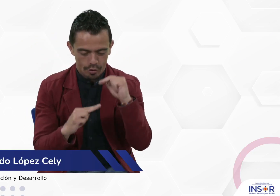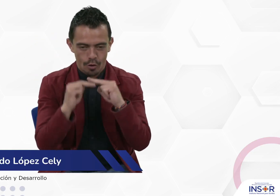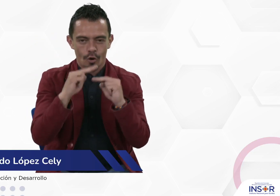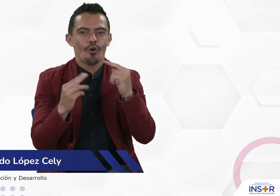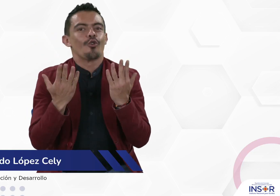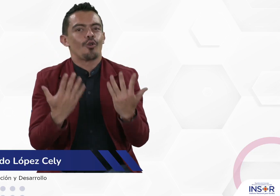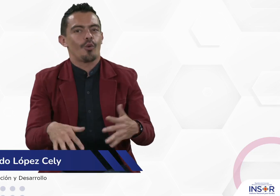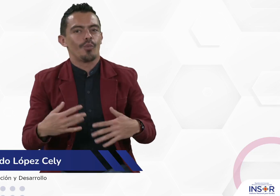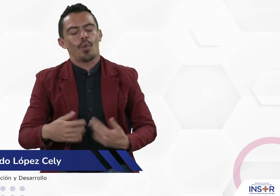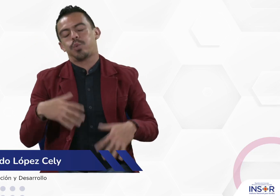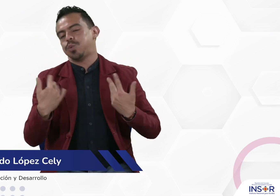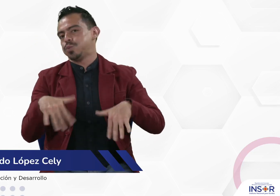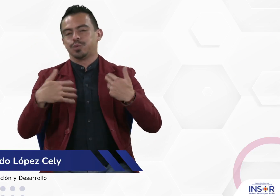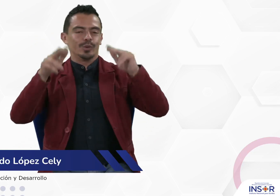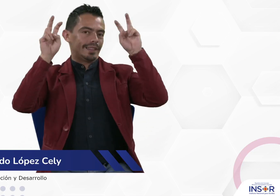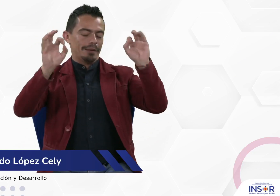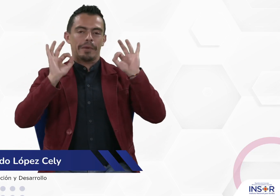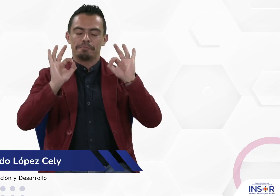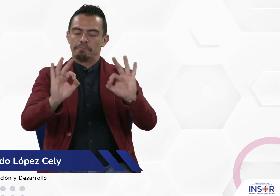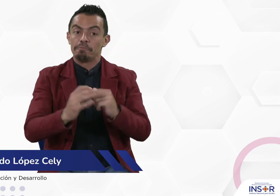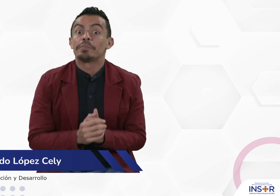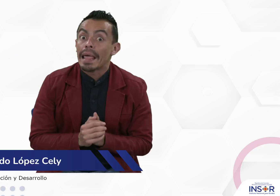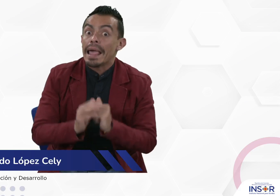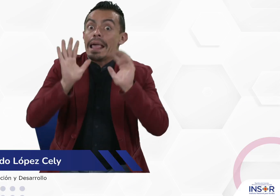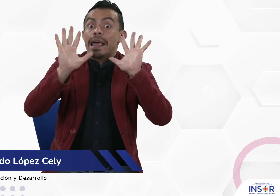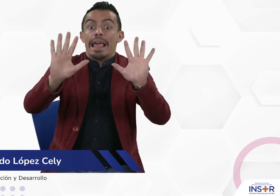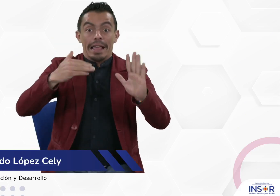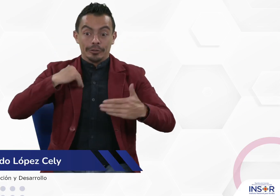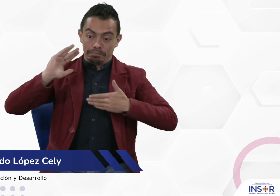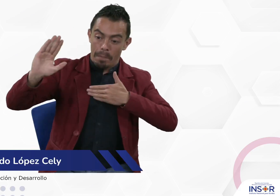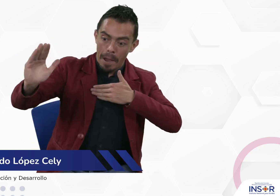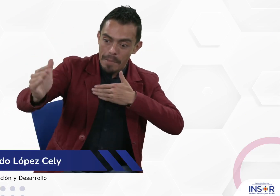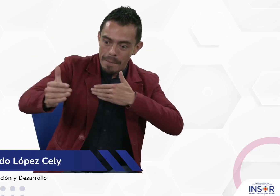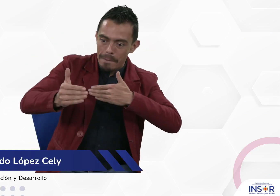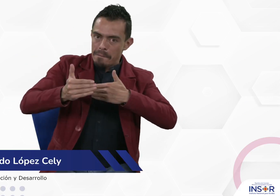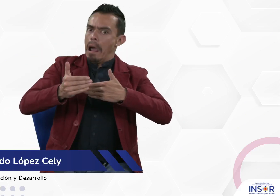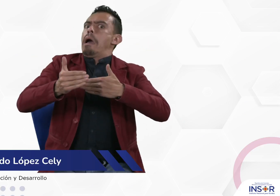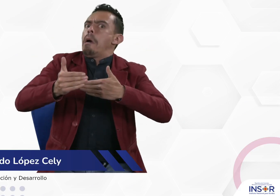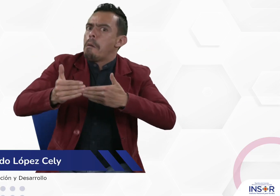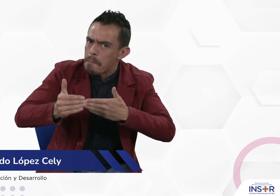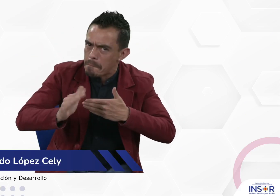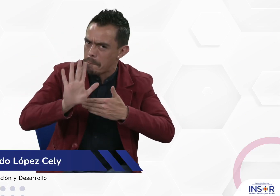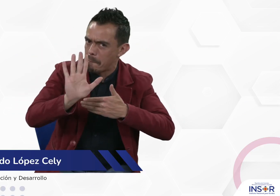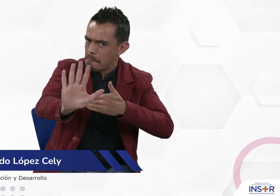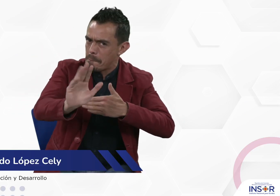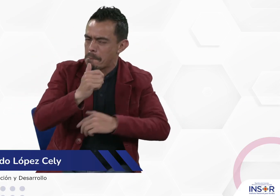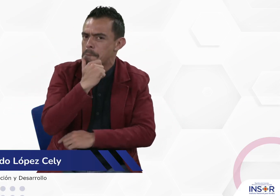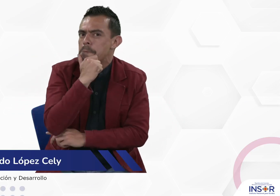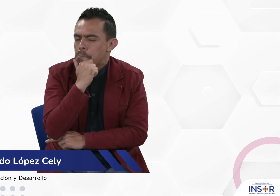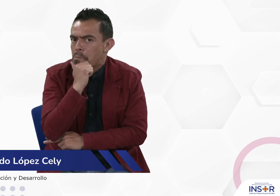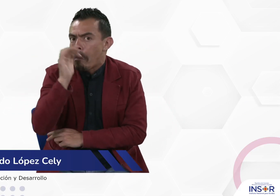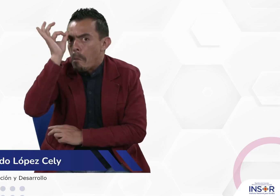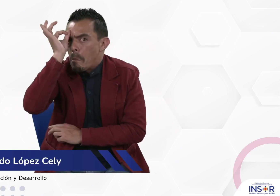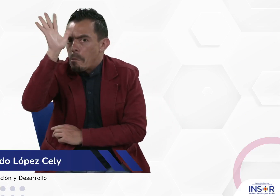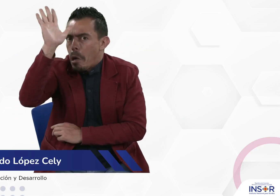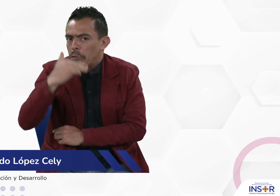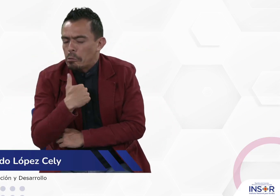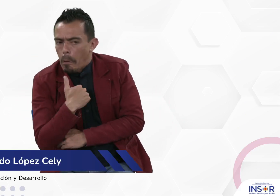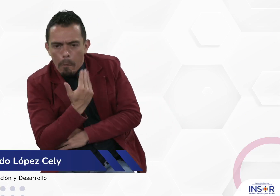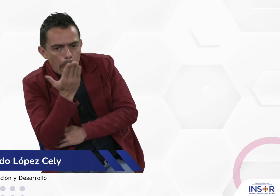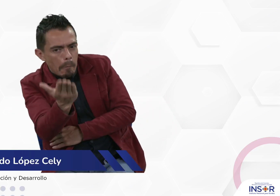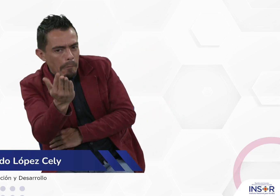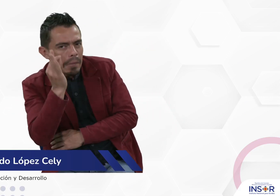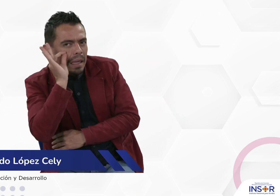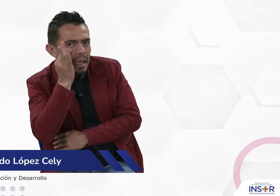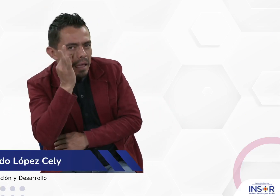análisis sobre esa construcción de ser sordo. Es un tema muy, muy interesante que nos dejó esta jornada de hoy y antes de